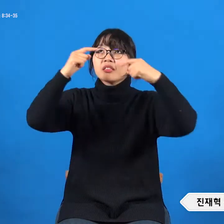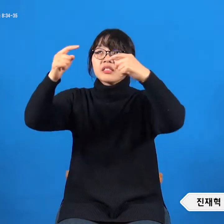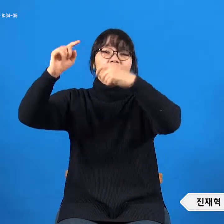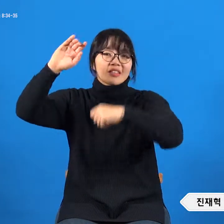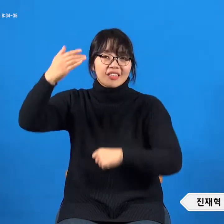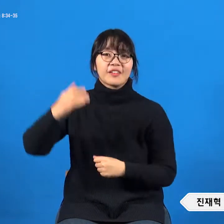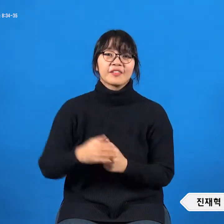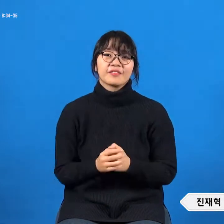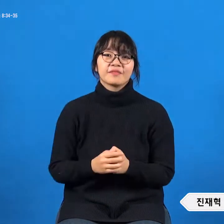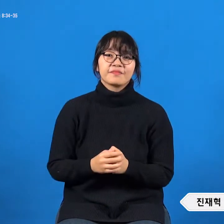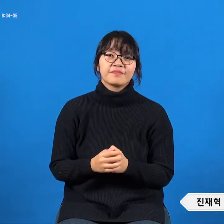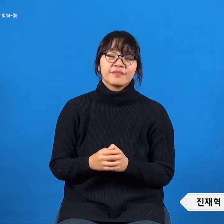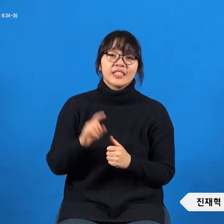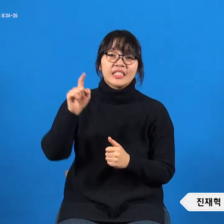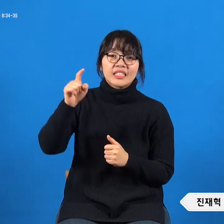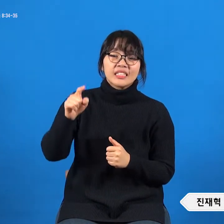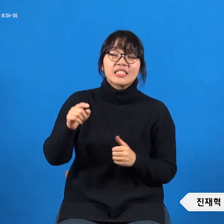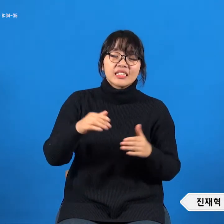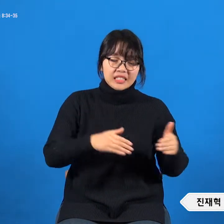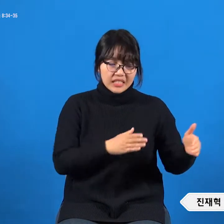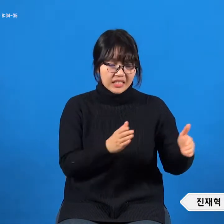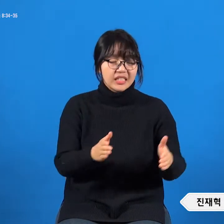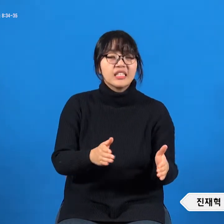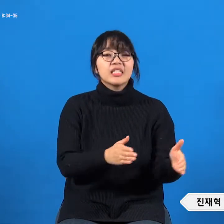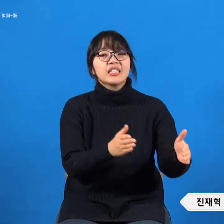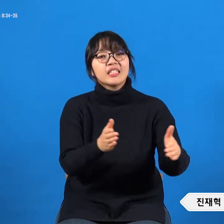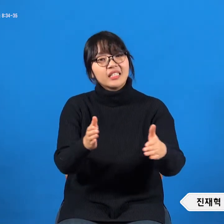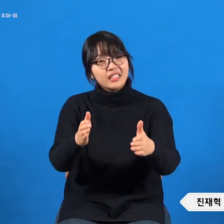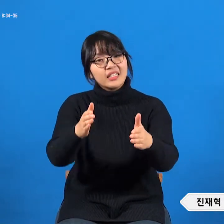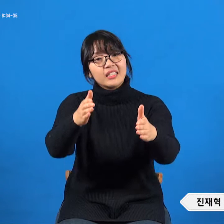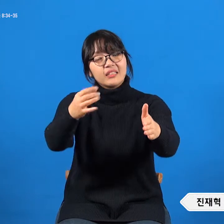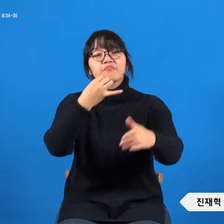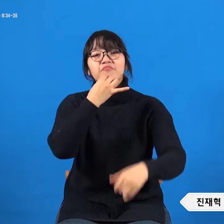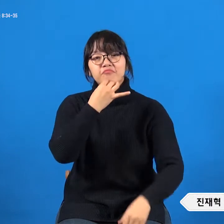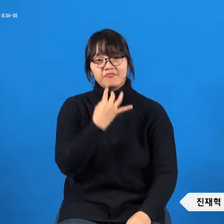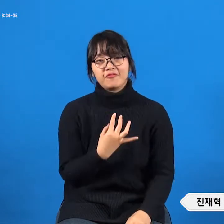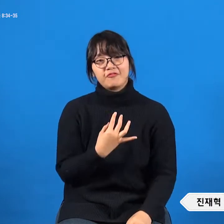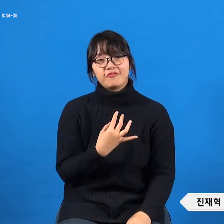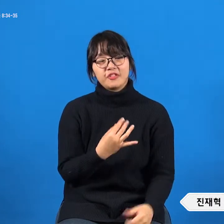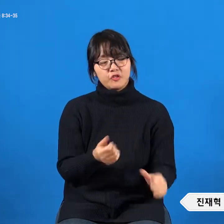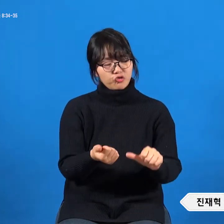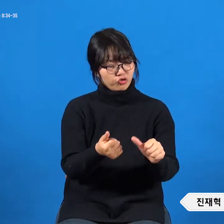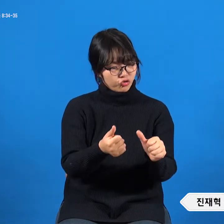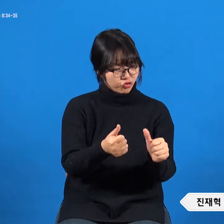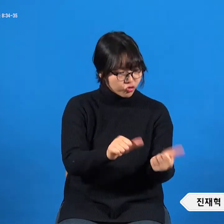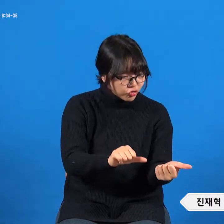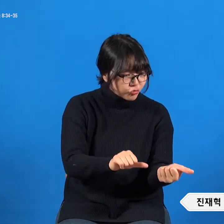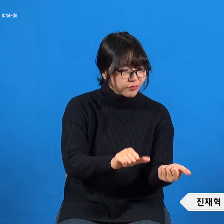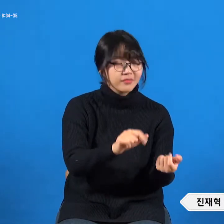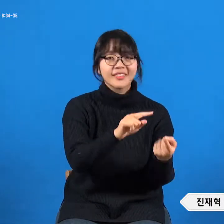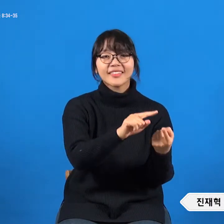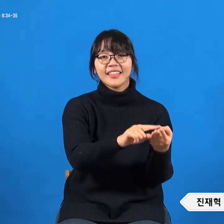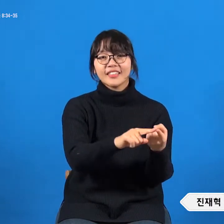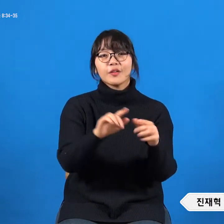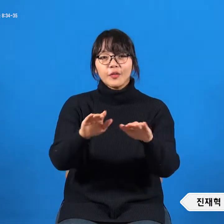길입니다. 그 생명을 이루는 그 길을 향해 나아가는 죽음의 영성을